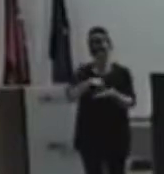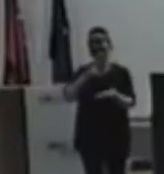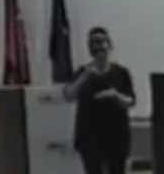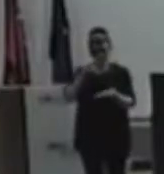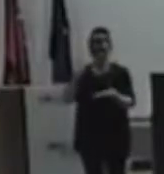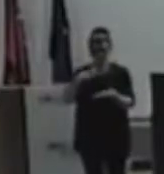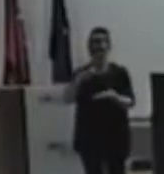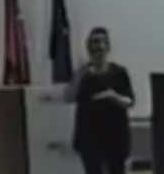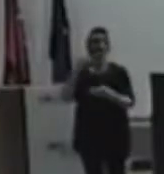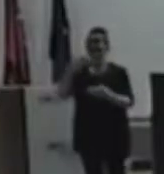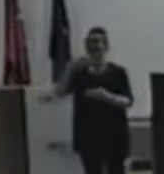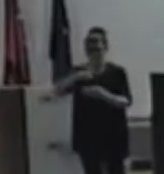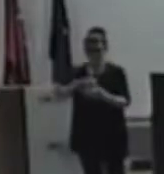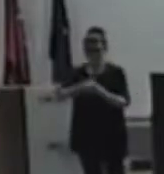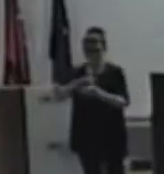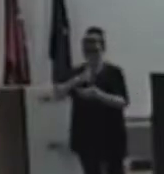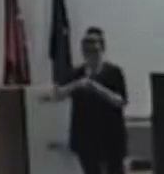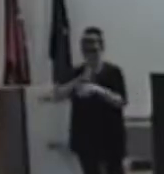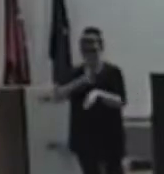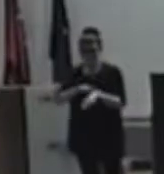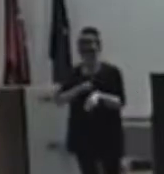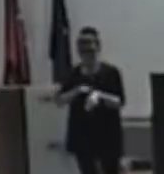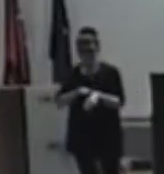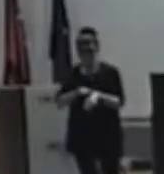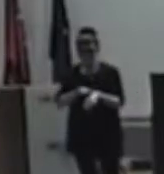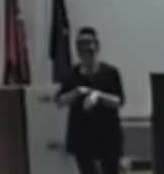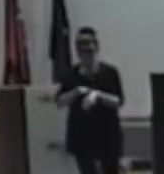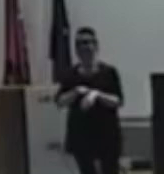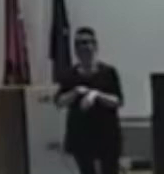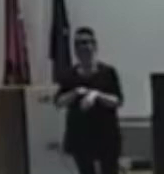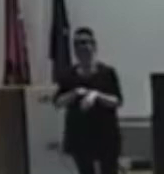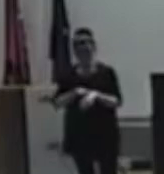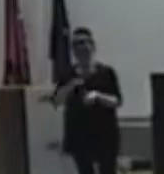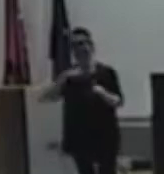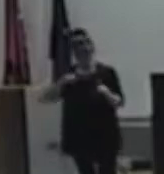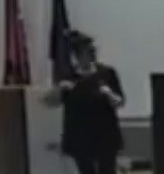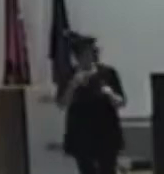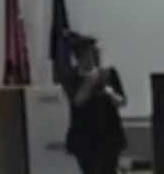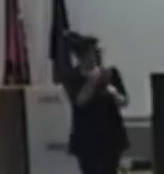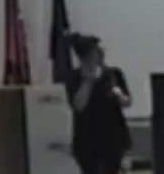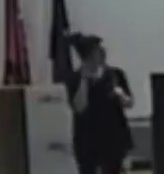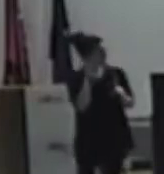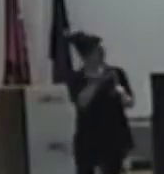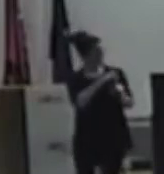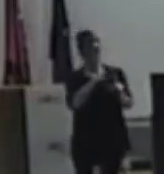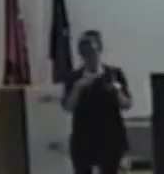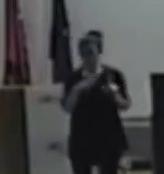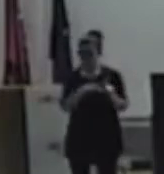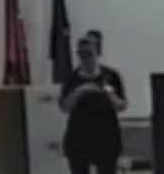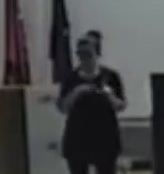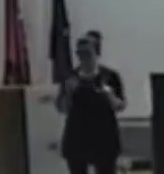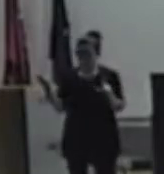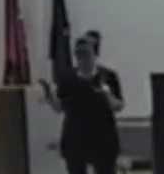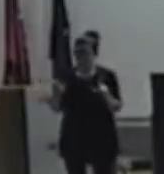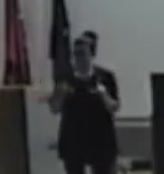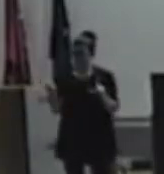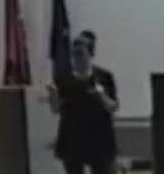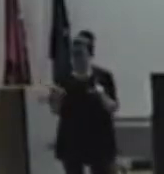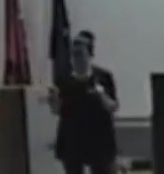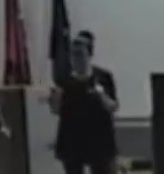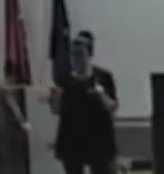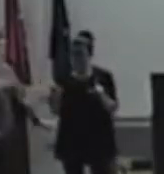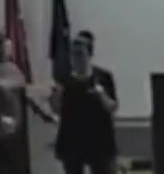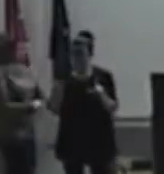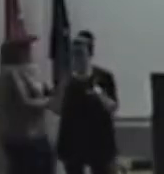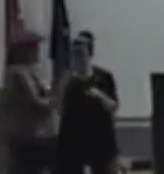tiempo. Bueno, como veis aquí en esta gráfica, aquí trata de representarse qué es lo que está ocurriendo entre